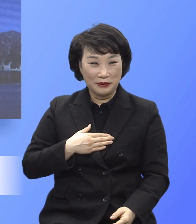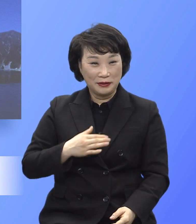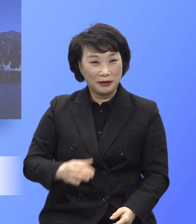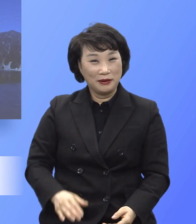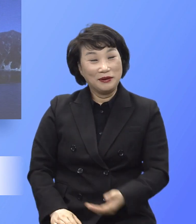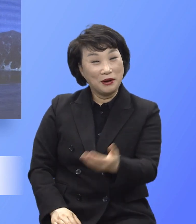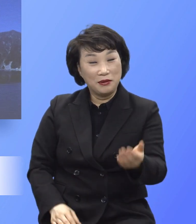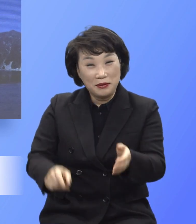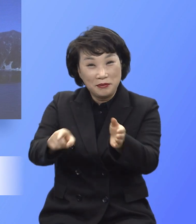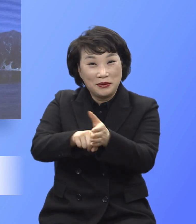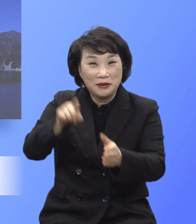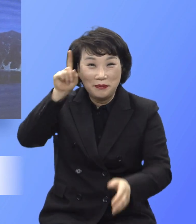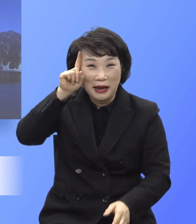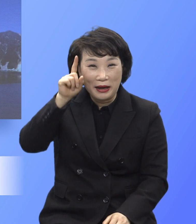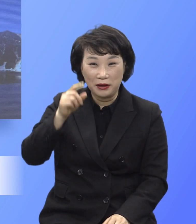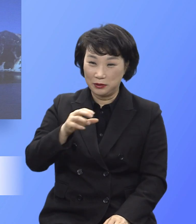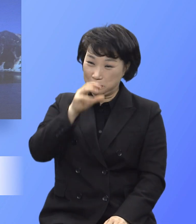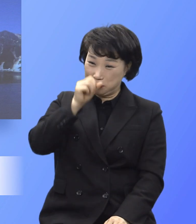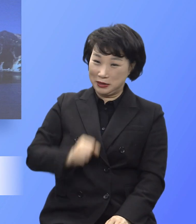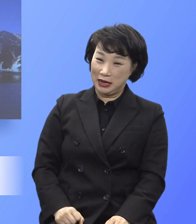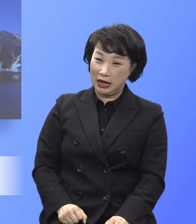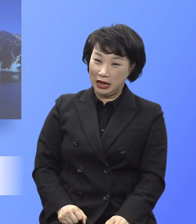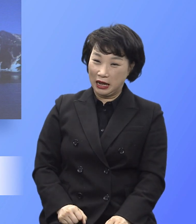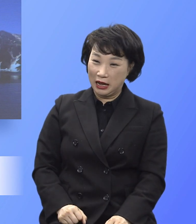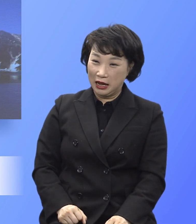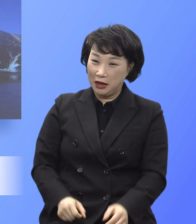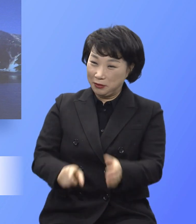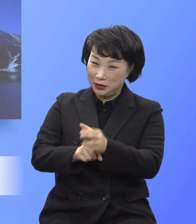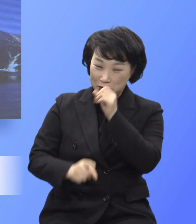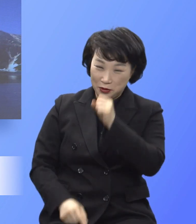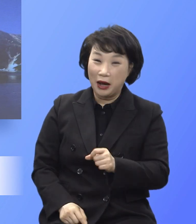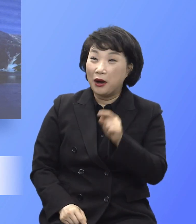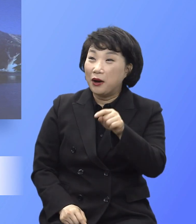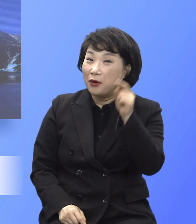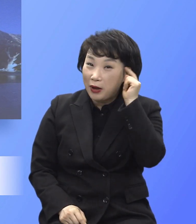왜 그렇게 믿을까? 알기 때문에 믿는 거죠.